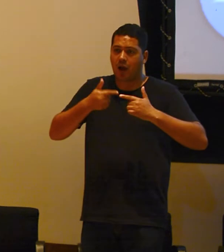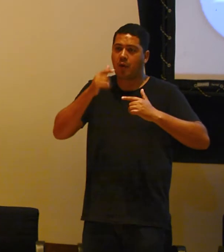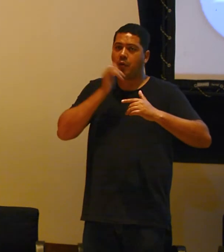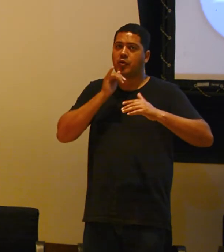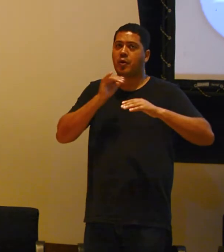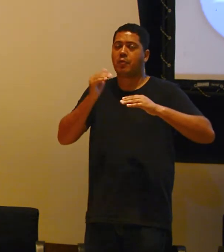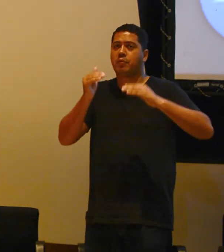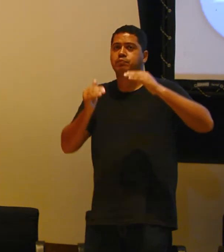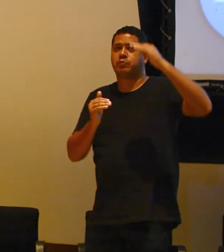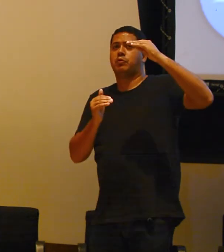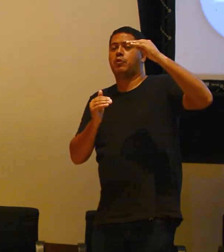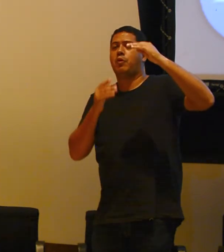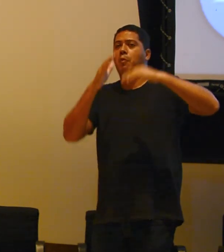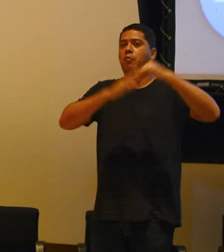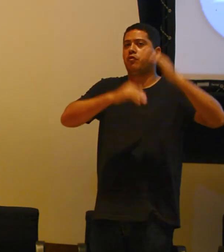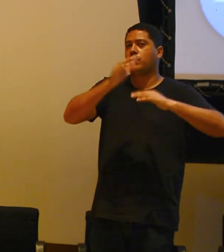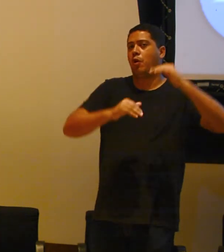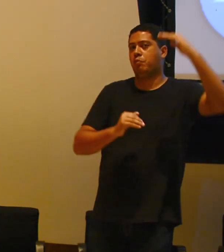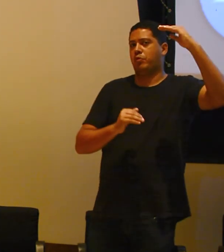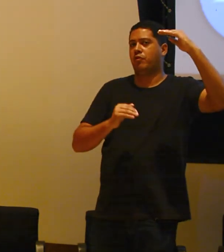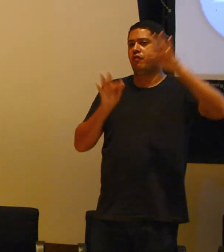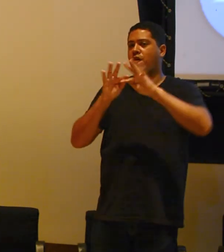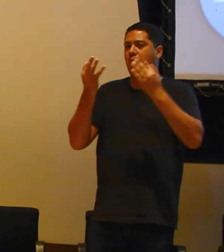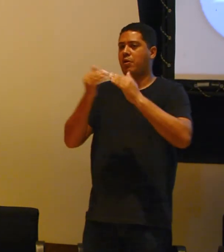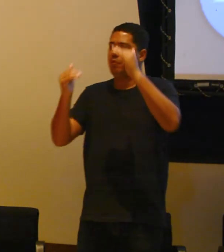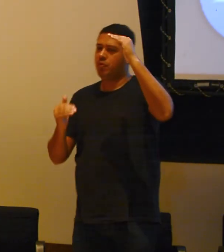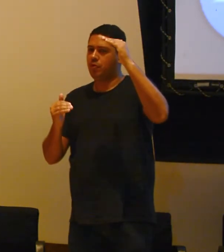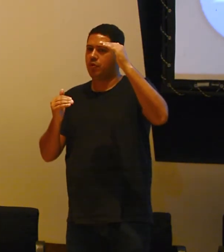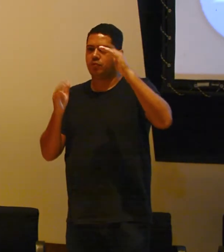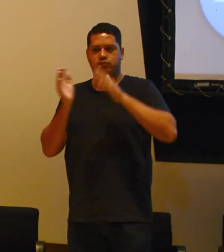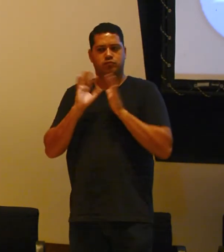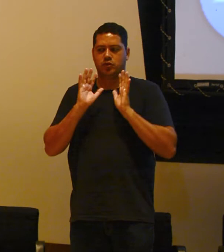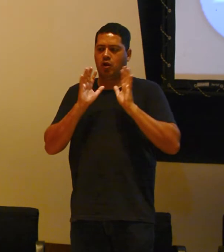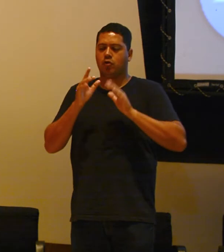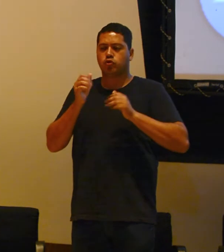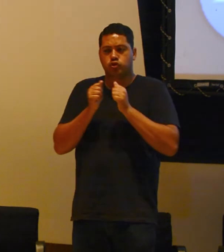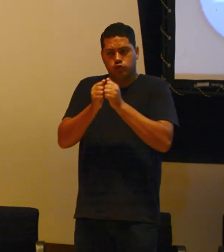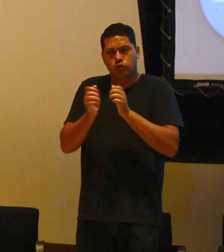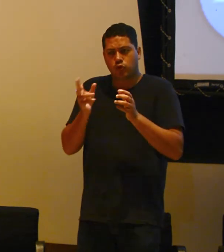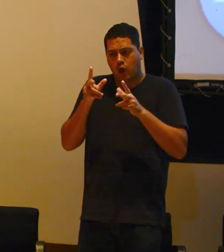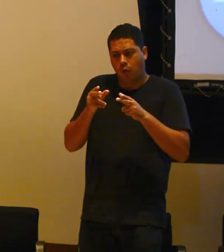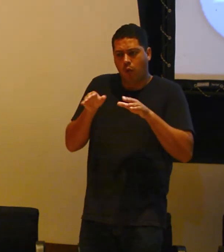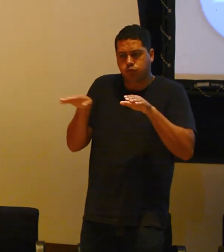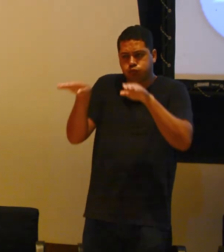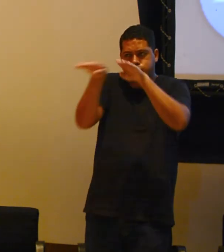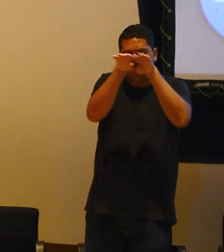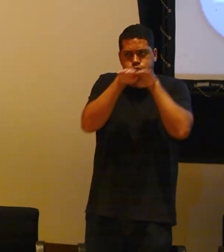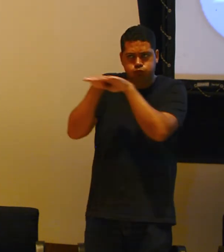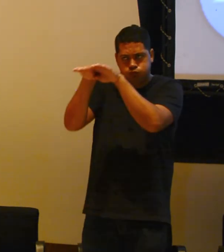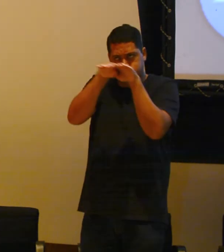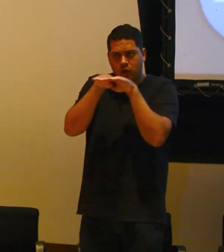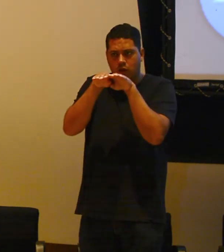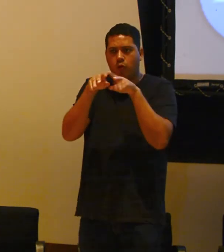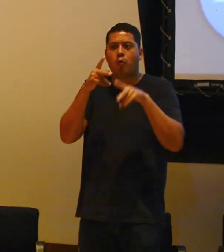hierarquia entre profissional e família. Nós trabalhamos, né, juntos, nós somos uma equipe. Então, os pais integram a equipe